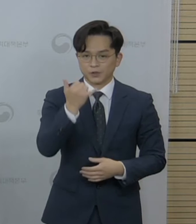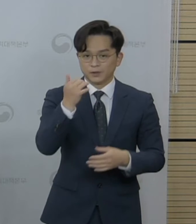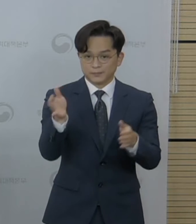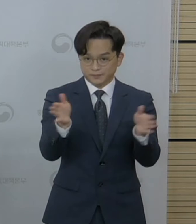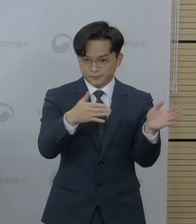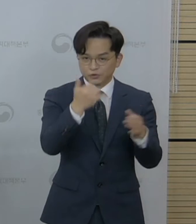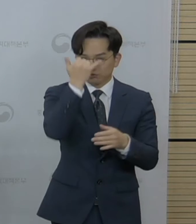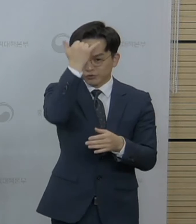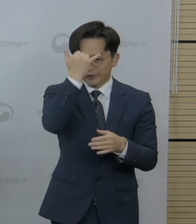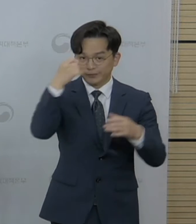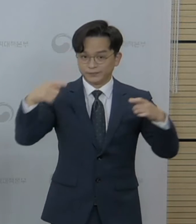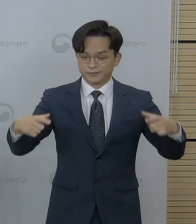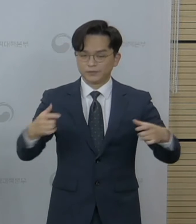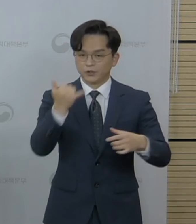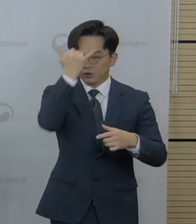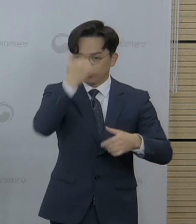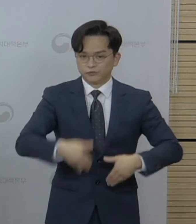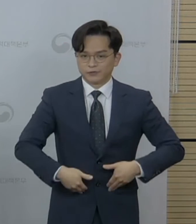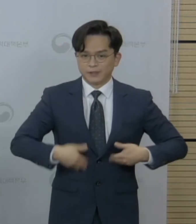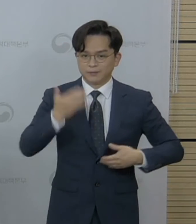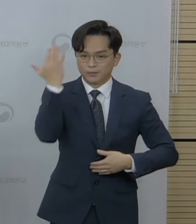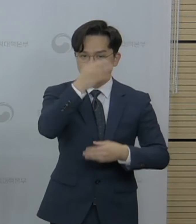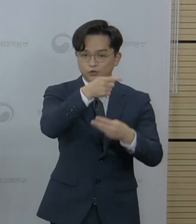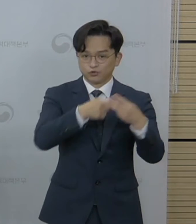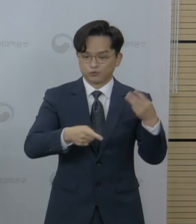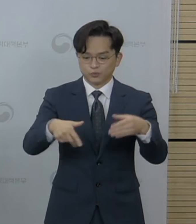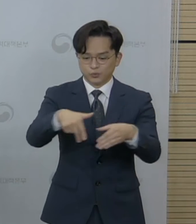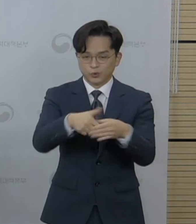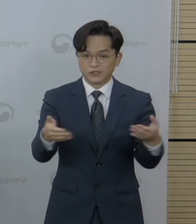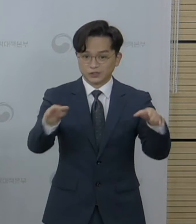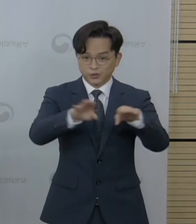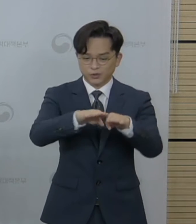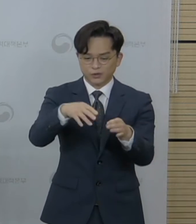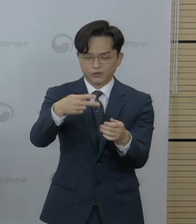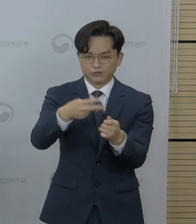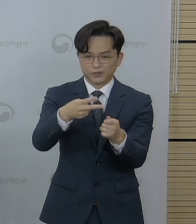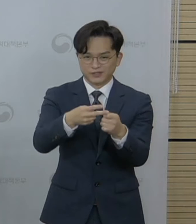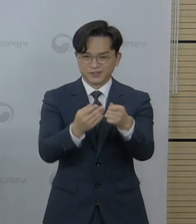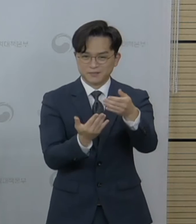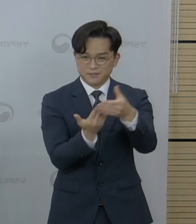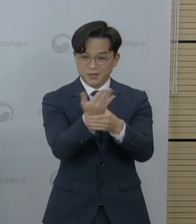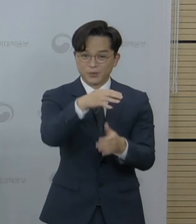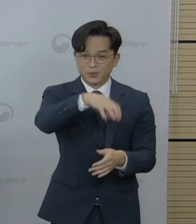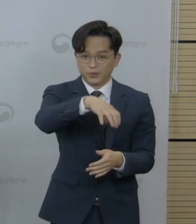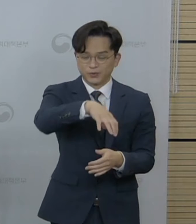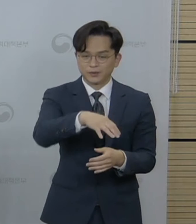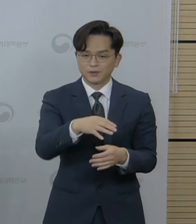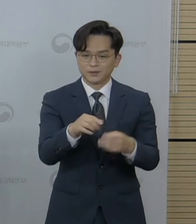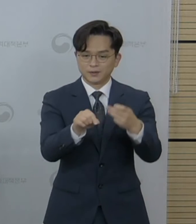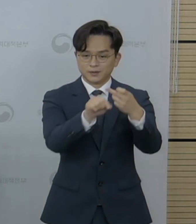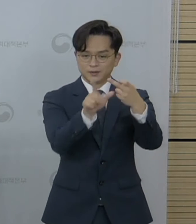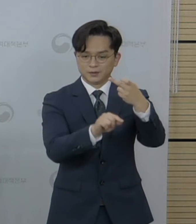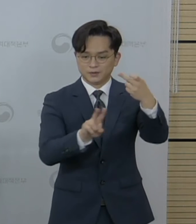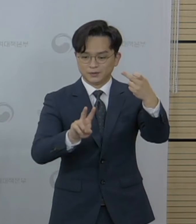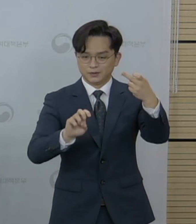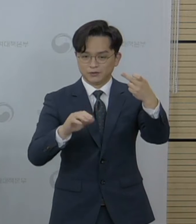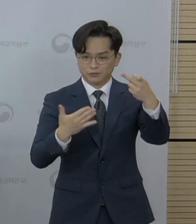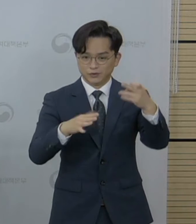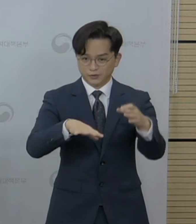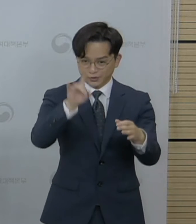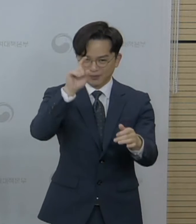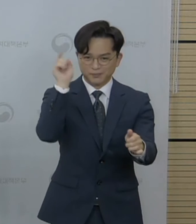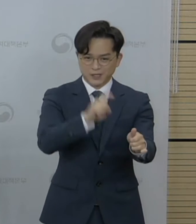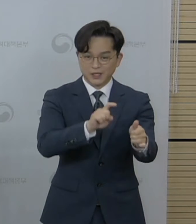충청권입니다. 충남 청주시 종교시설 두 번째와 관련하여 12월 29일 첫